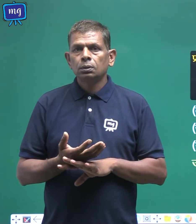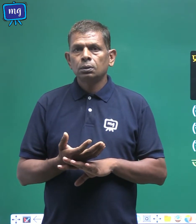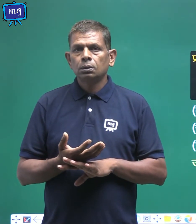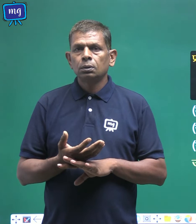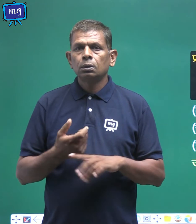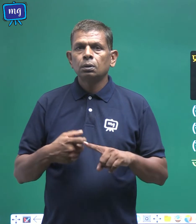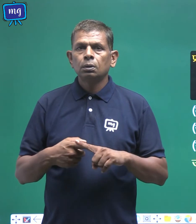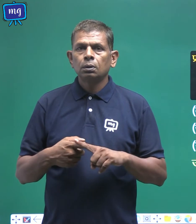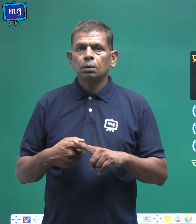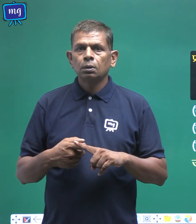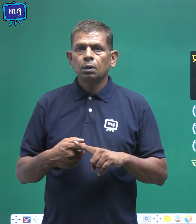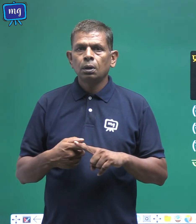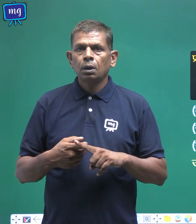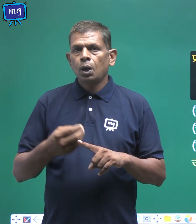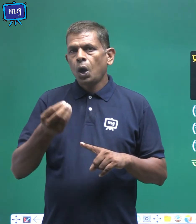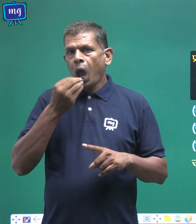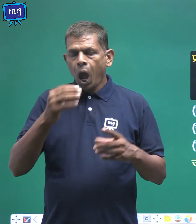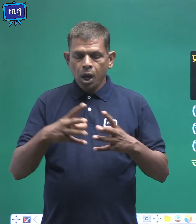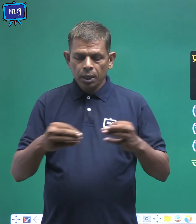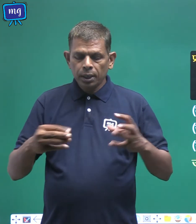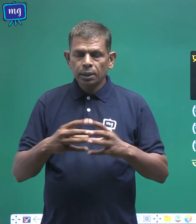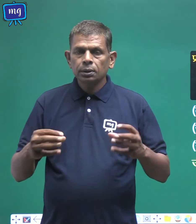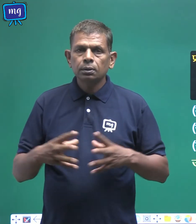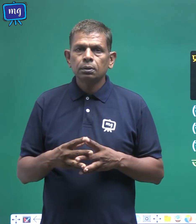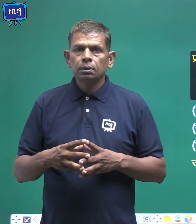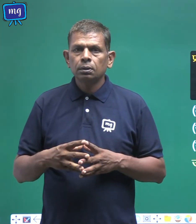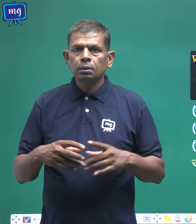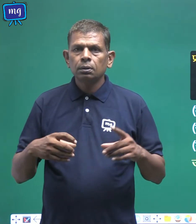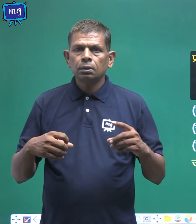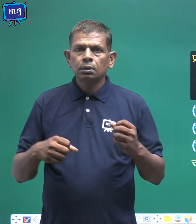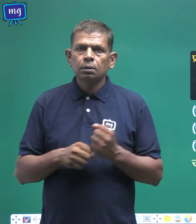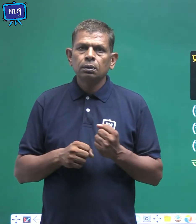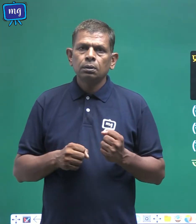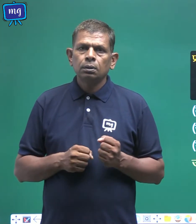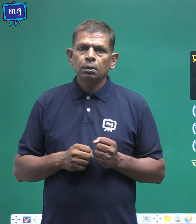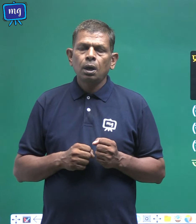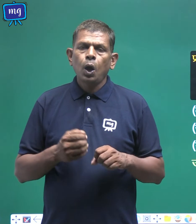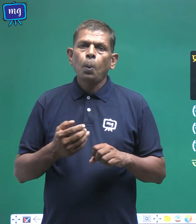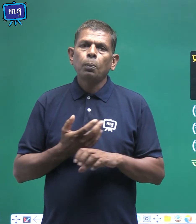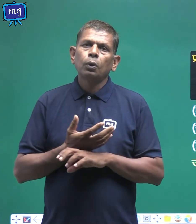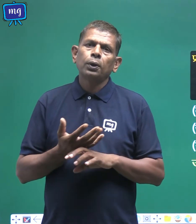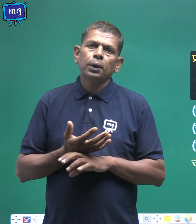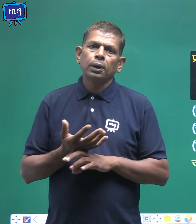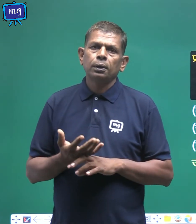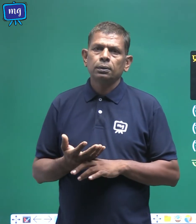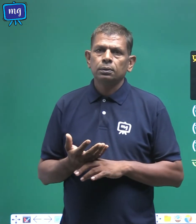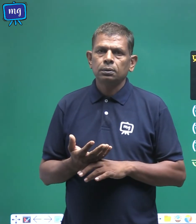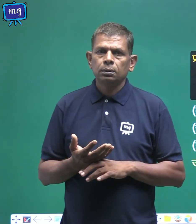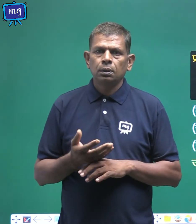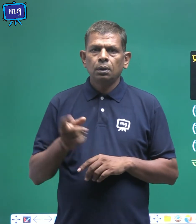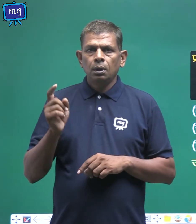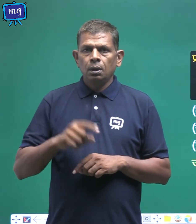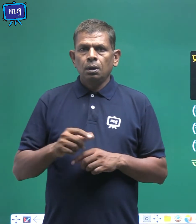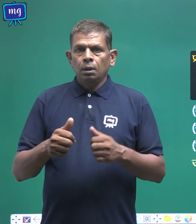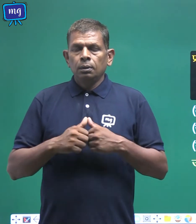ख आहार रेशे, ग प्रोटीन। आपको